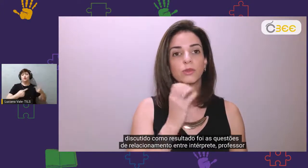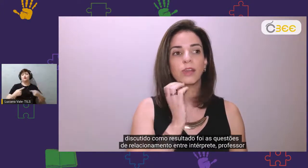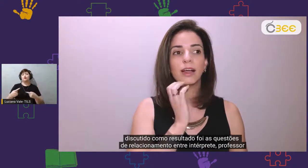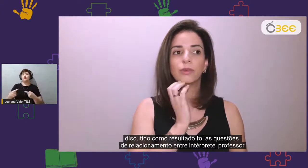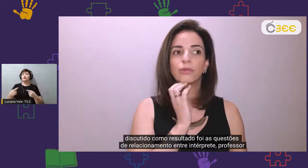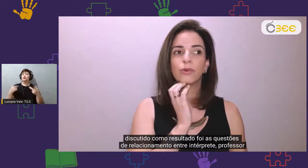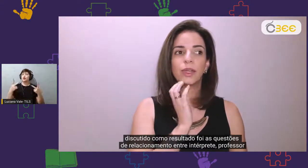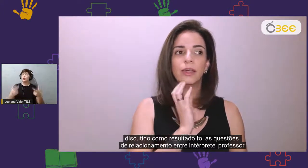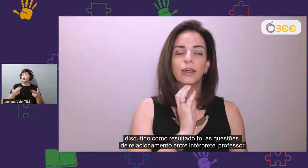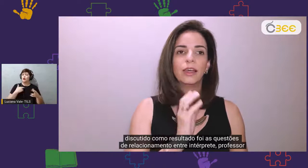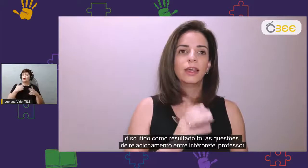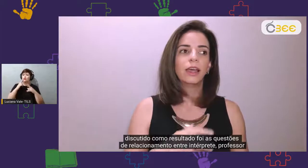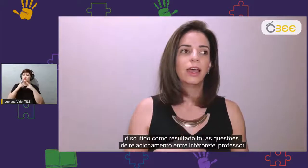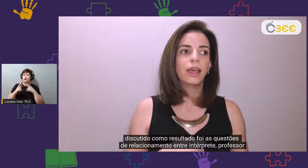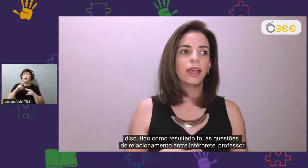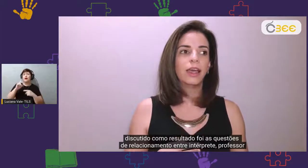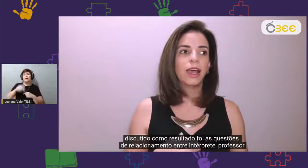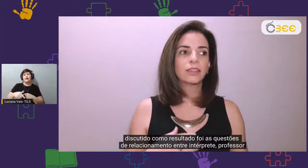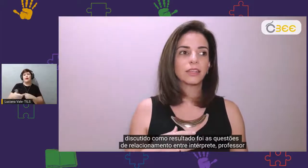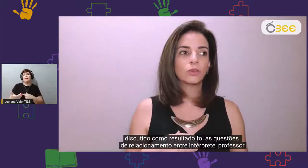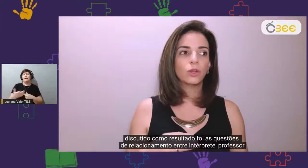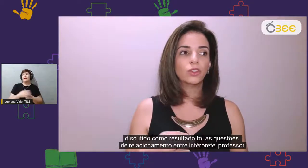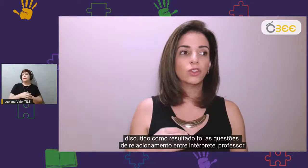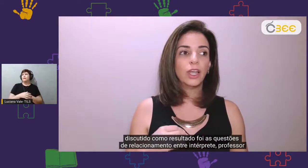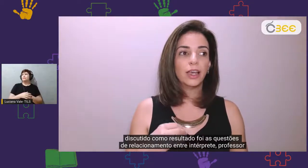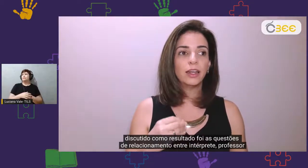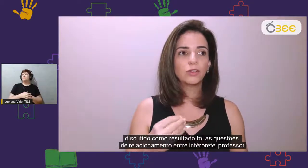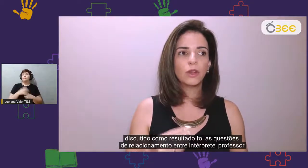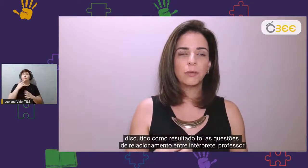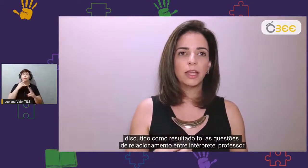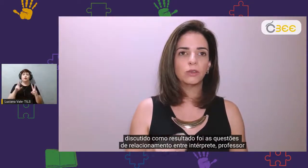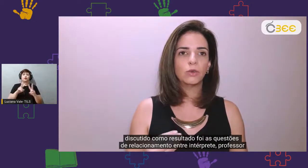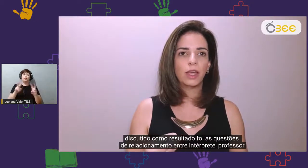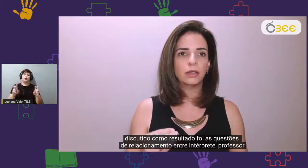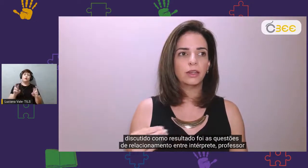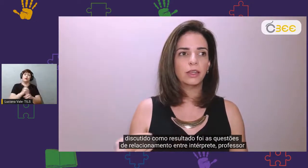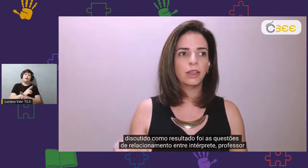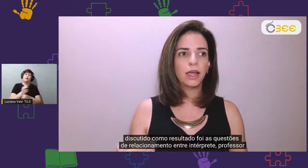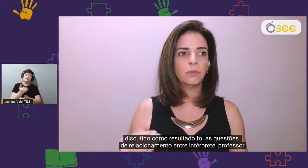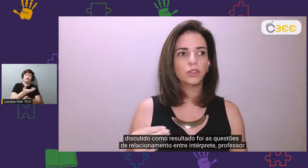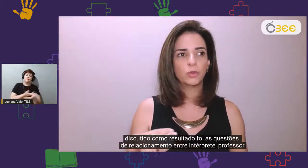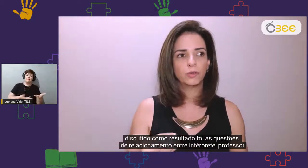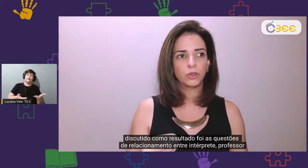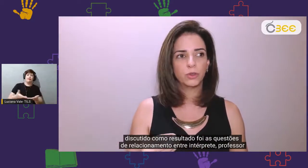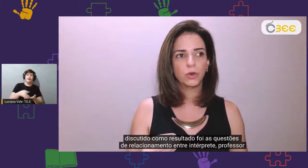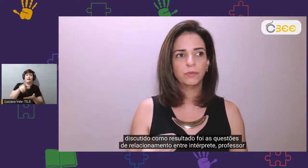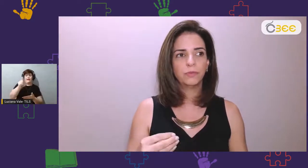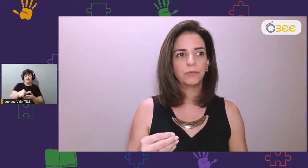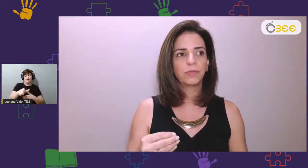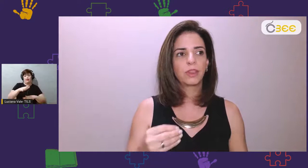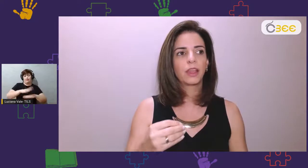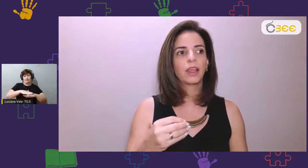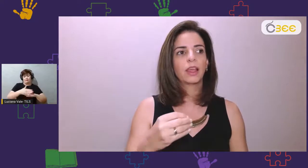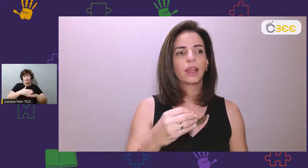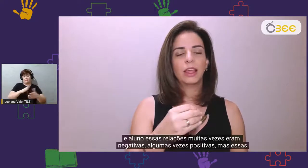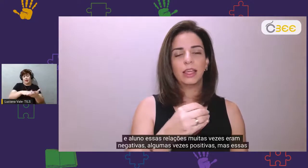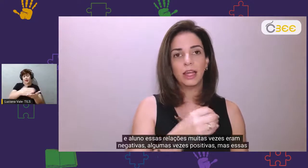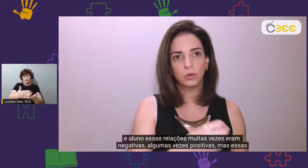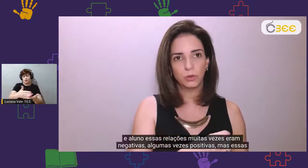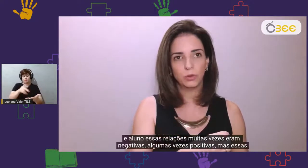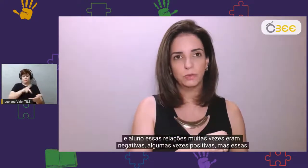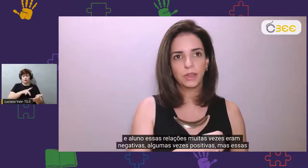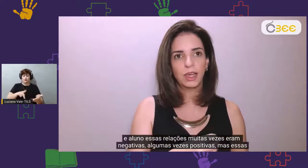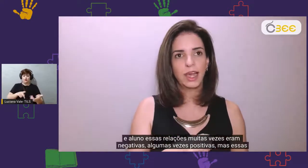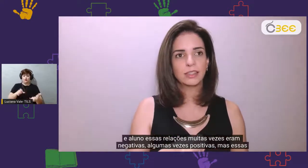como resultado, foi as questões de relacionamento entre intérprete-professor